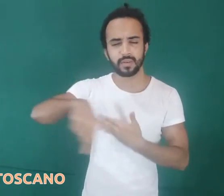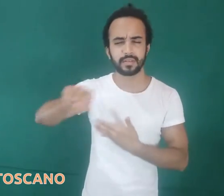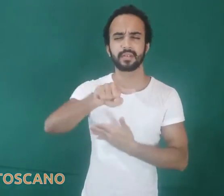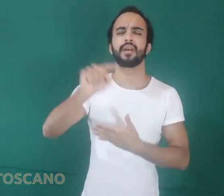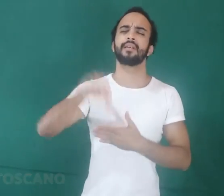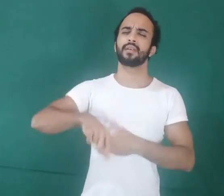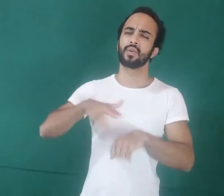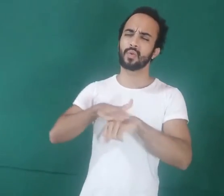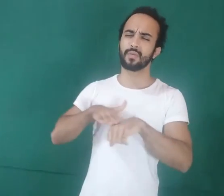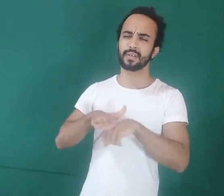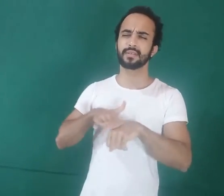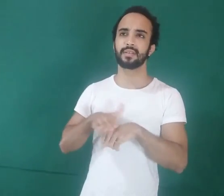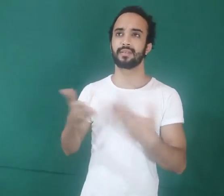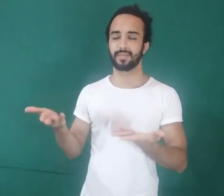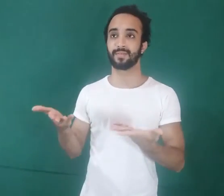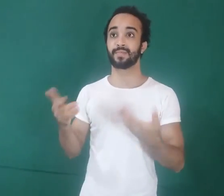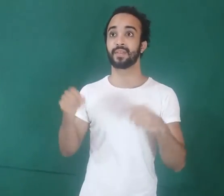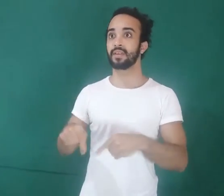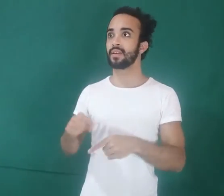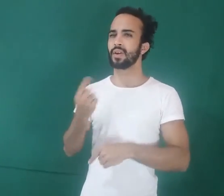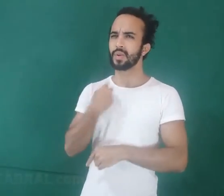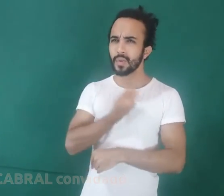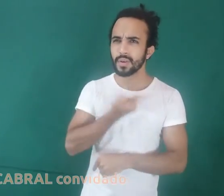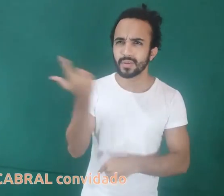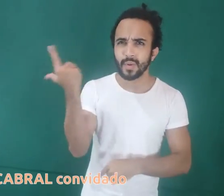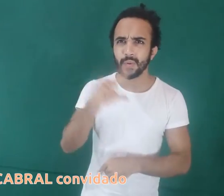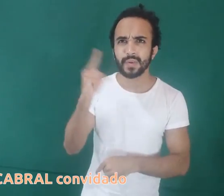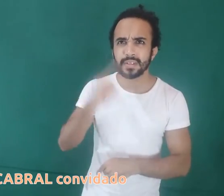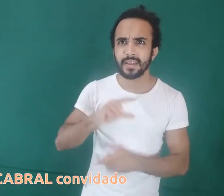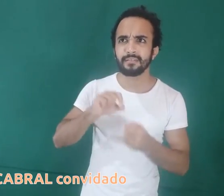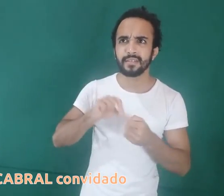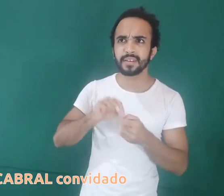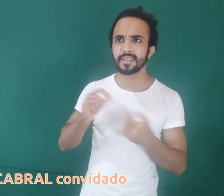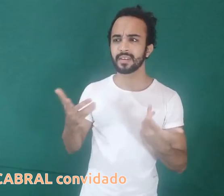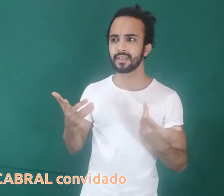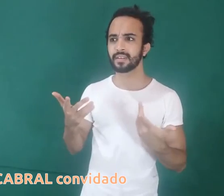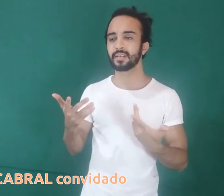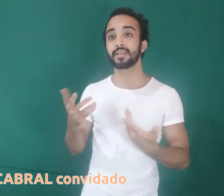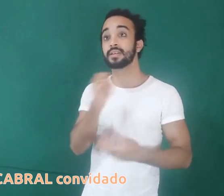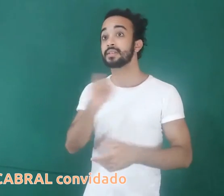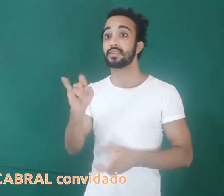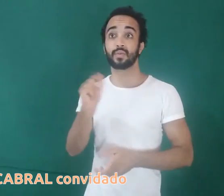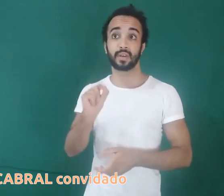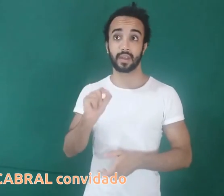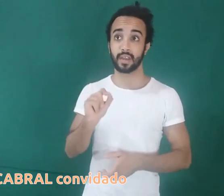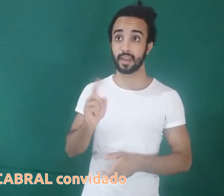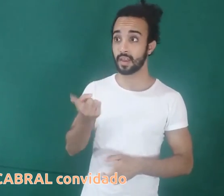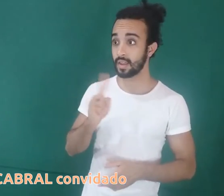gente conversando. Gente, será que vai dar para fazer uma coisa que faz Ó, se não fizer sentido, eu quero que seja Vai ser